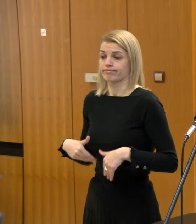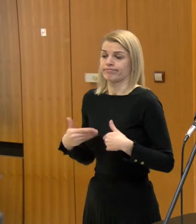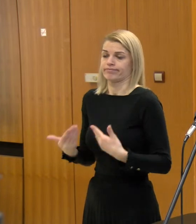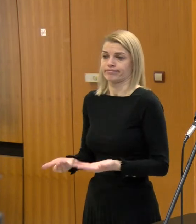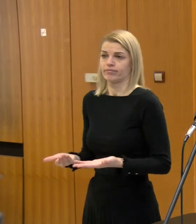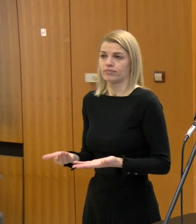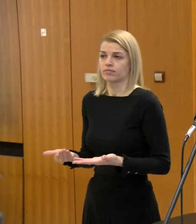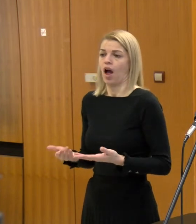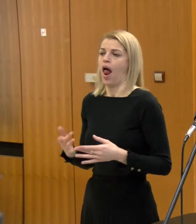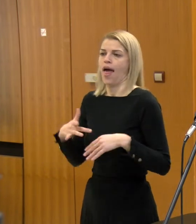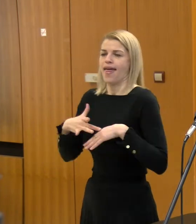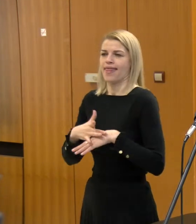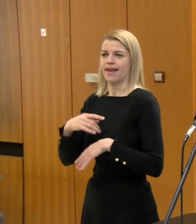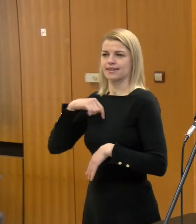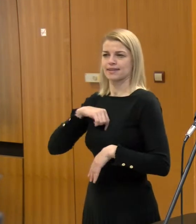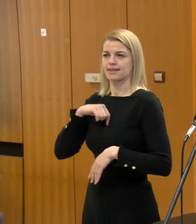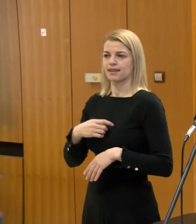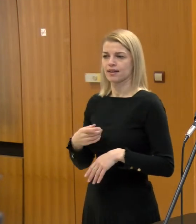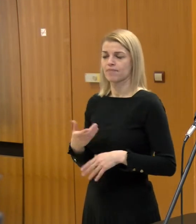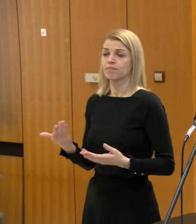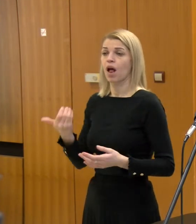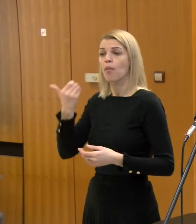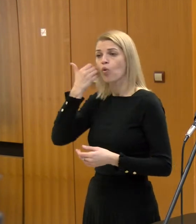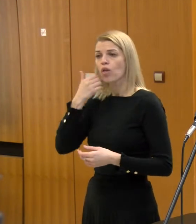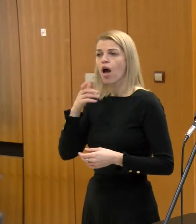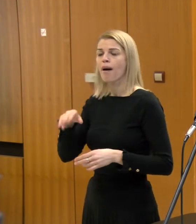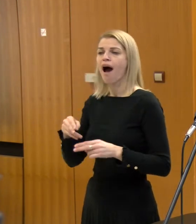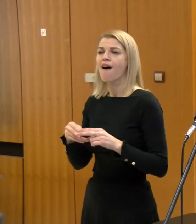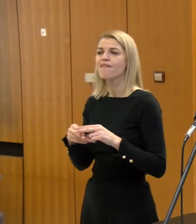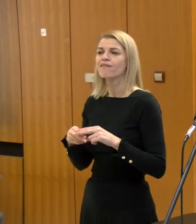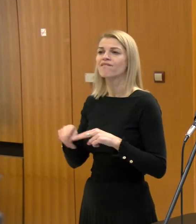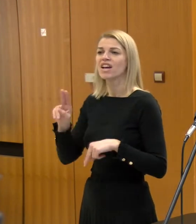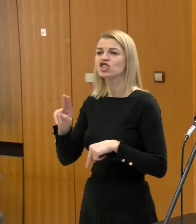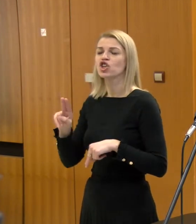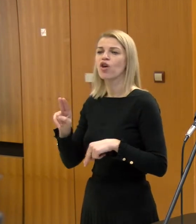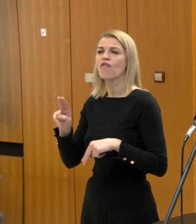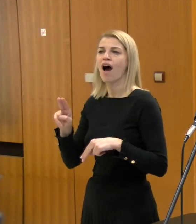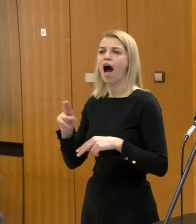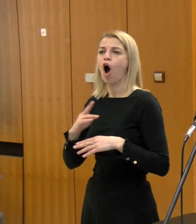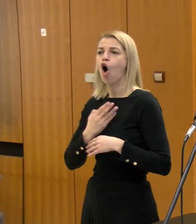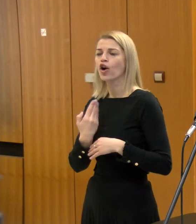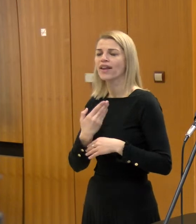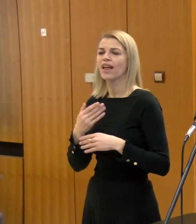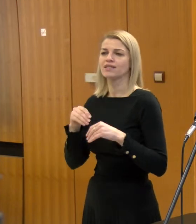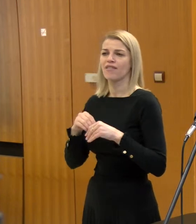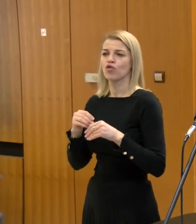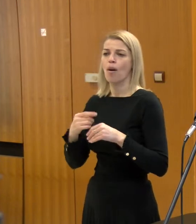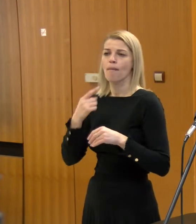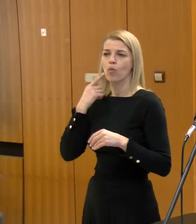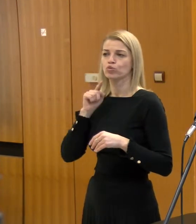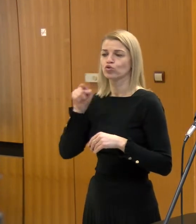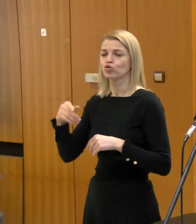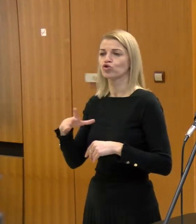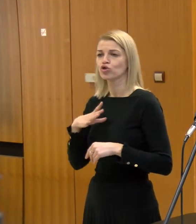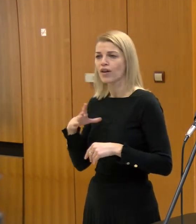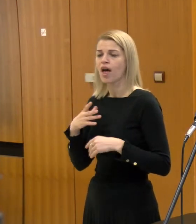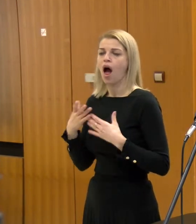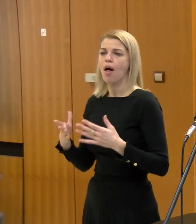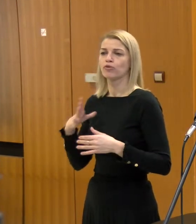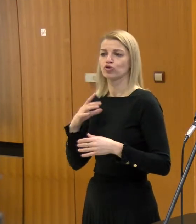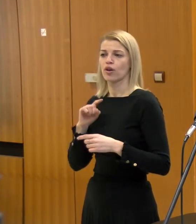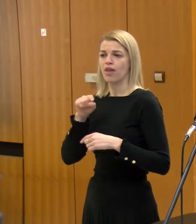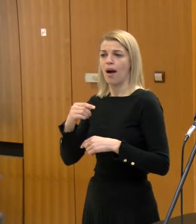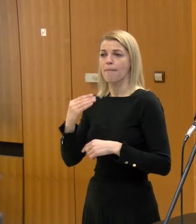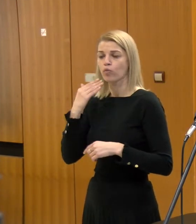ľudia, ktorí sú s väčšinovou orientáciou muž k žene, žena k mužovi, ale aj ľudia, ktorí majú